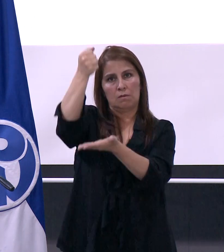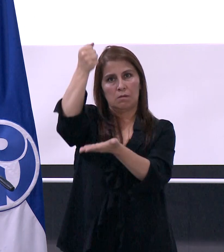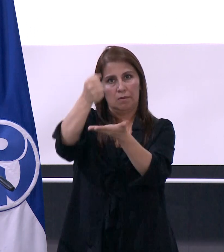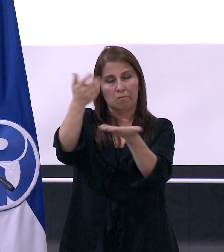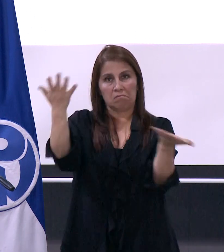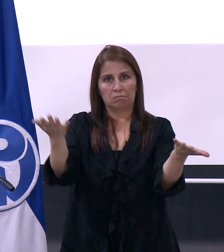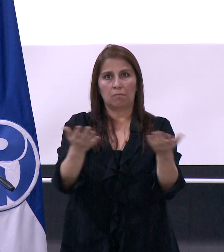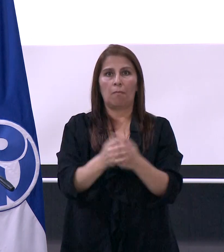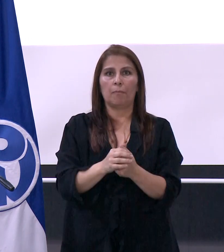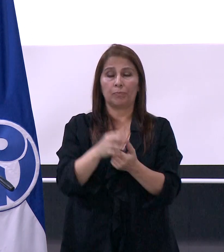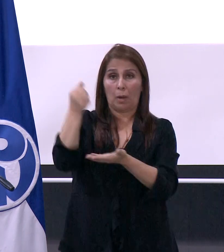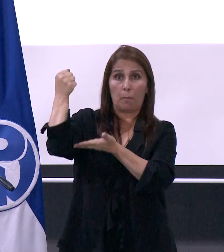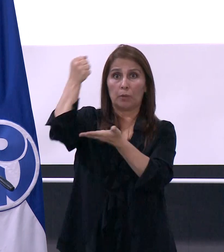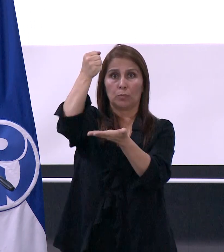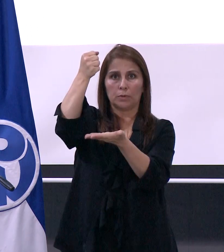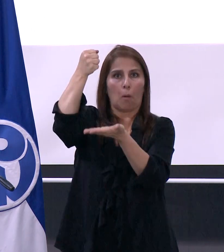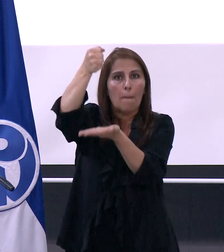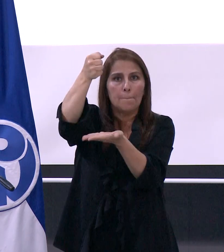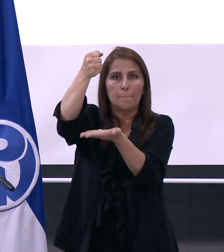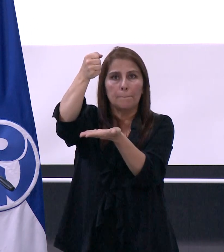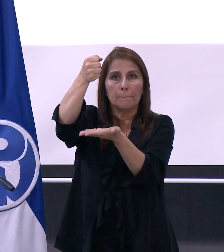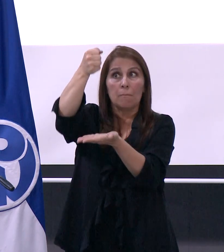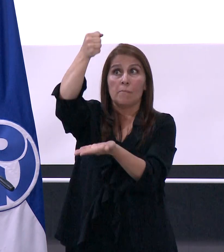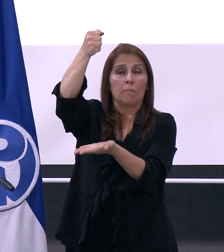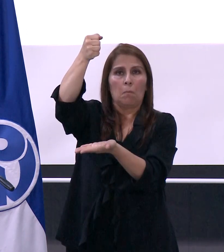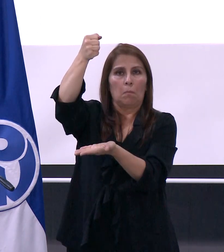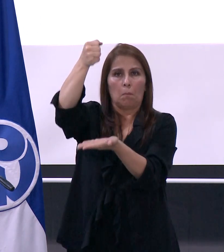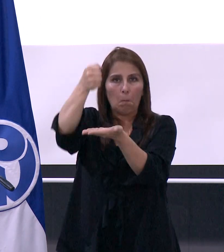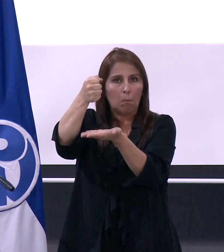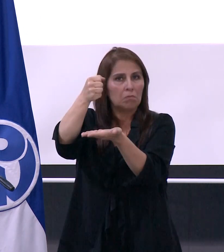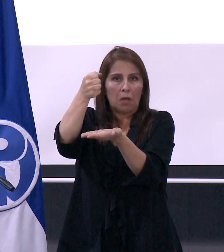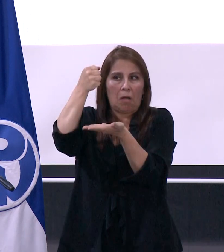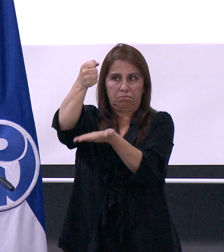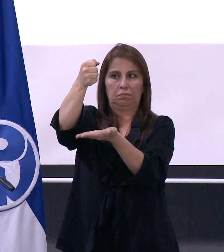quedó congelado a partir de dentro de entonces